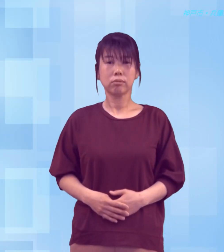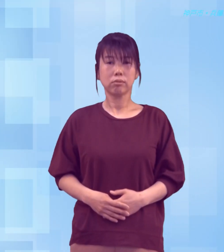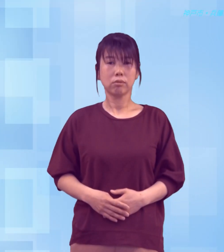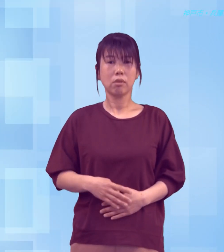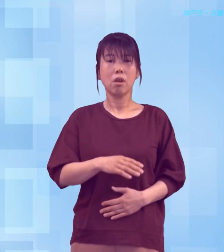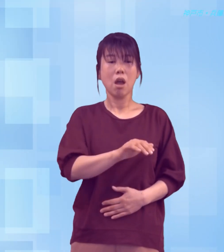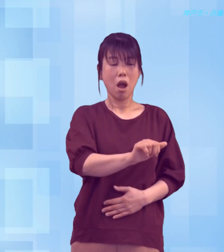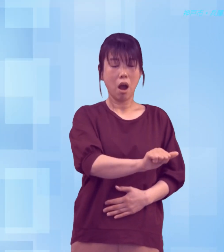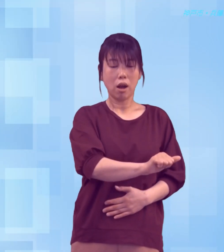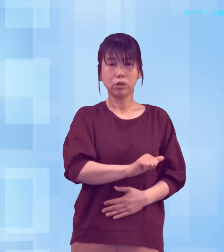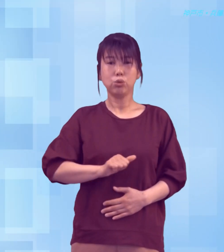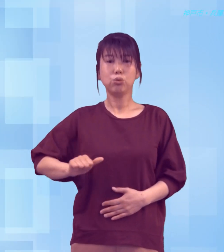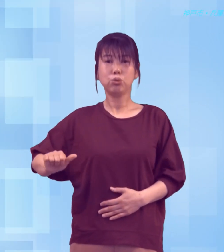アジュール舞子